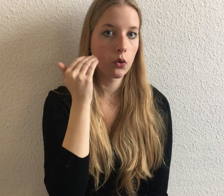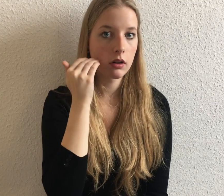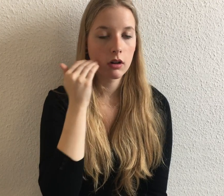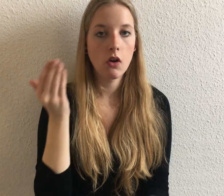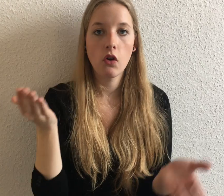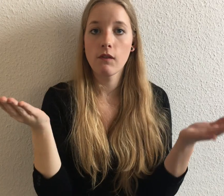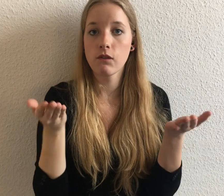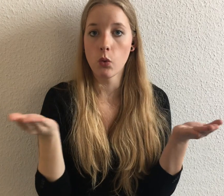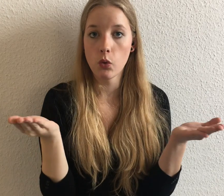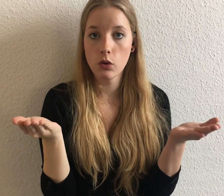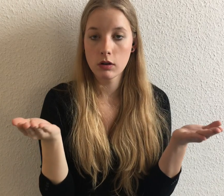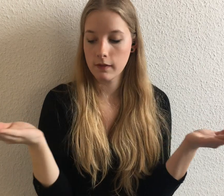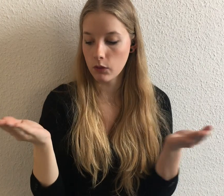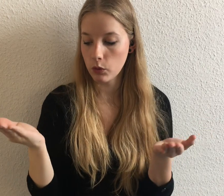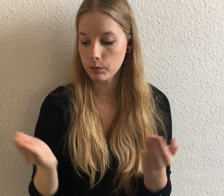Wohnen wo? Wo?